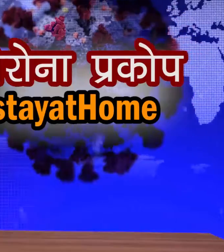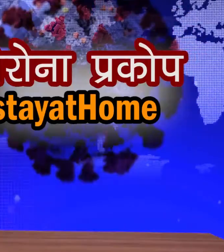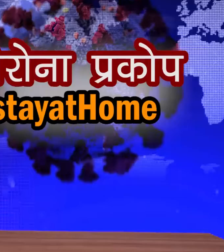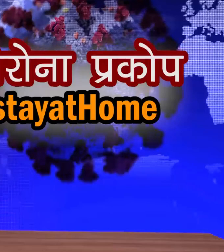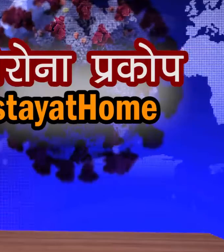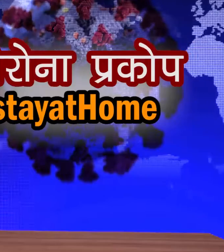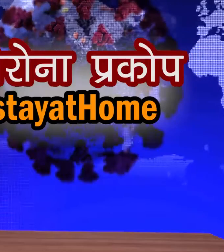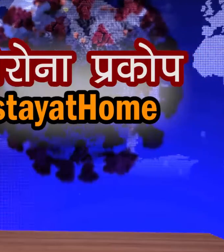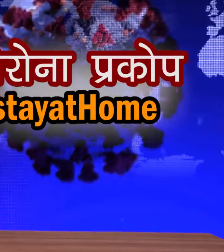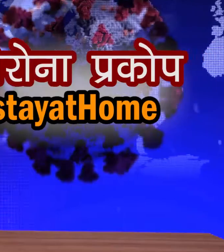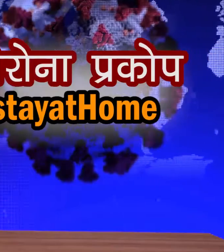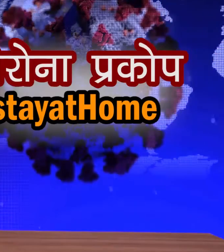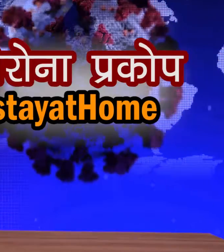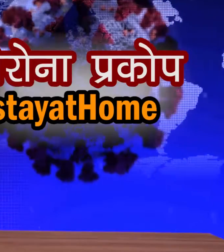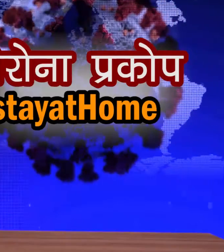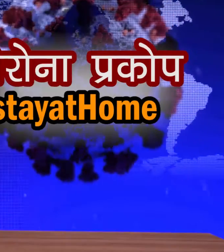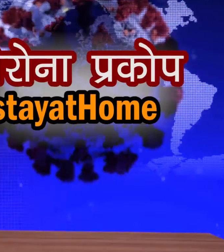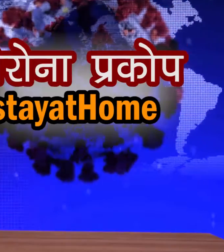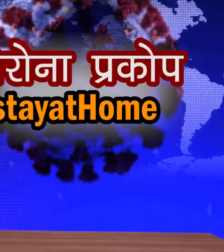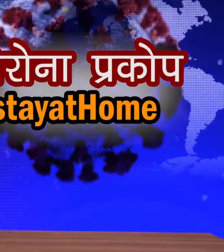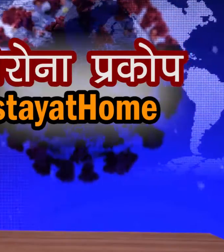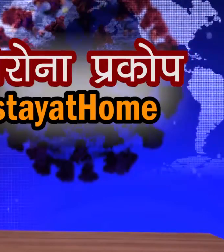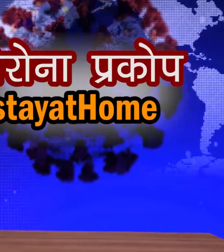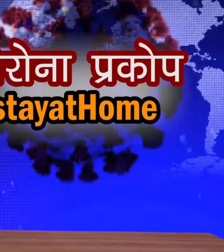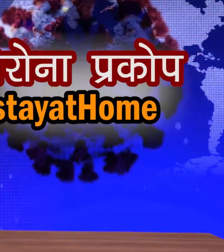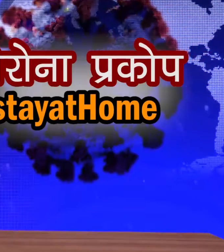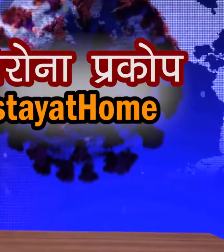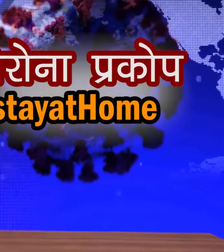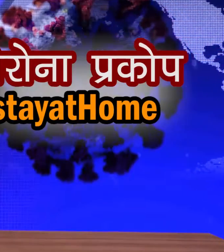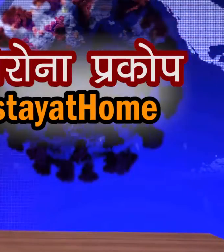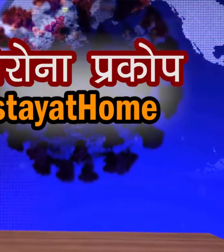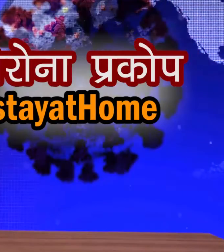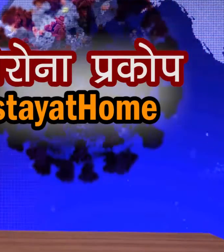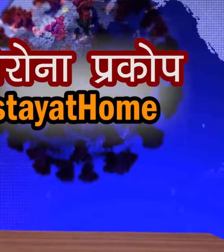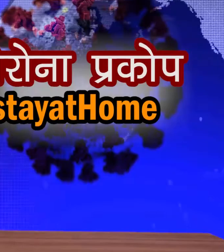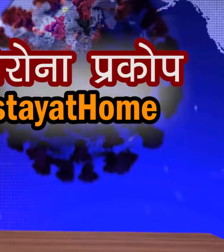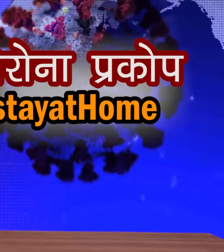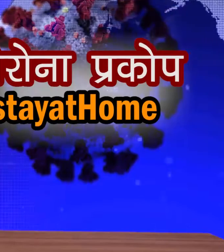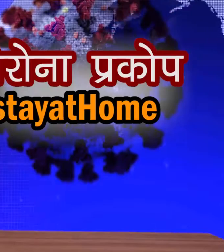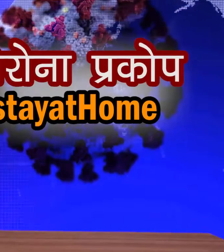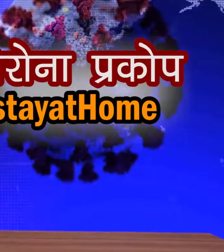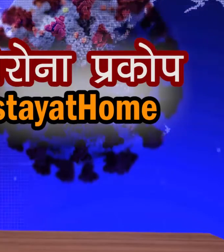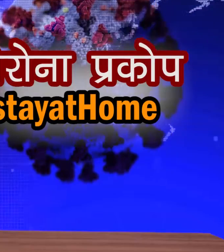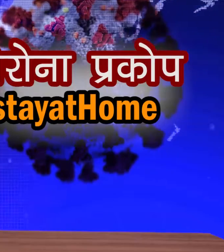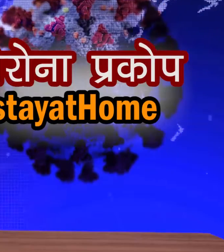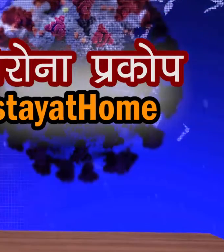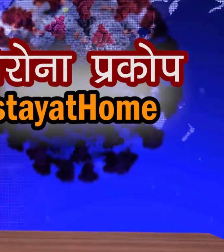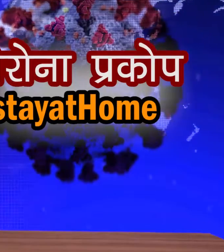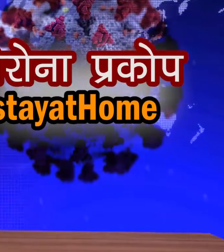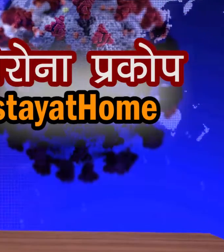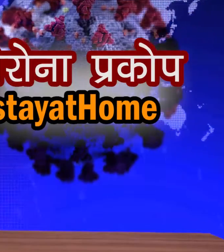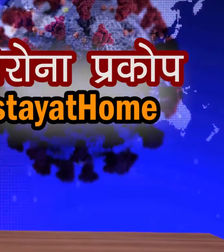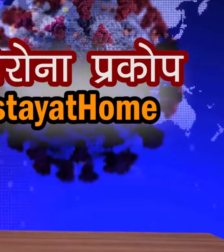अब समाचार विस्तारमा। विगत 48 घण्टा यता नेपालमा नयाँ कोरोना भाइरस संक्रमित बिरामी नभेटिएको स्वास्थ्य